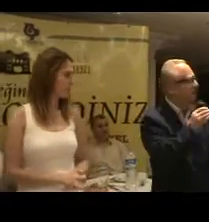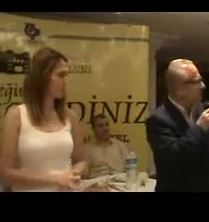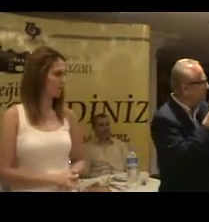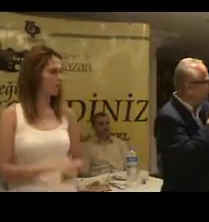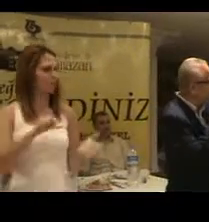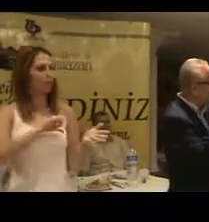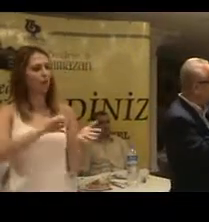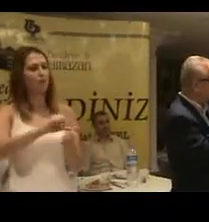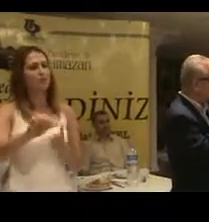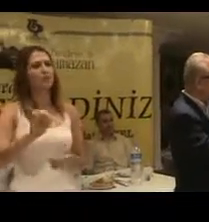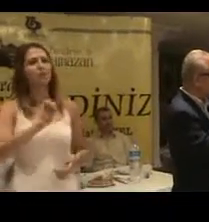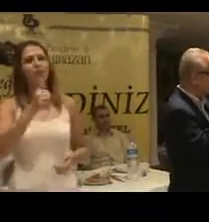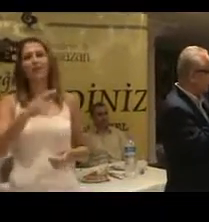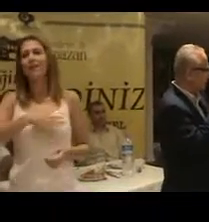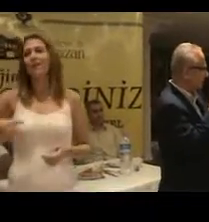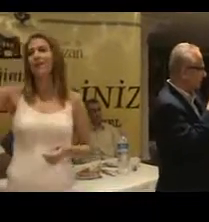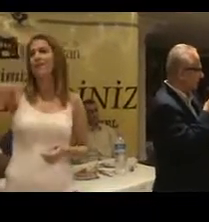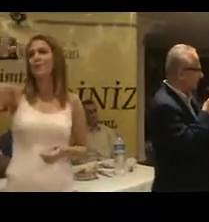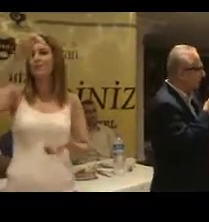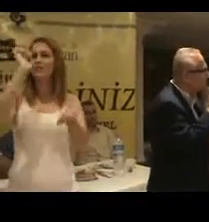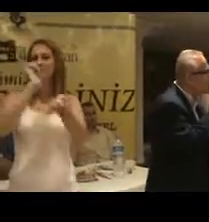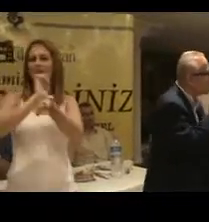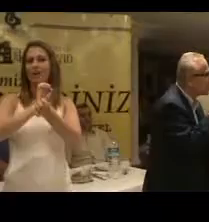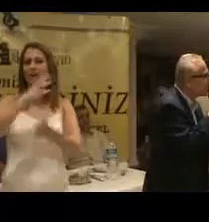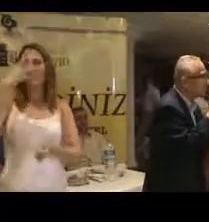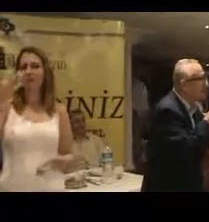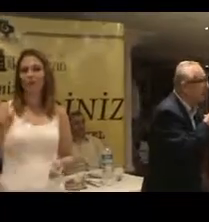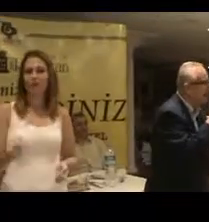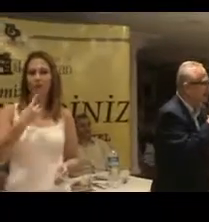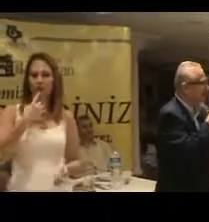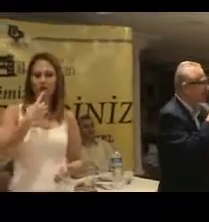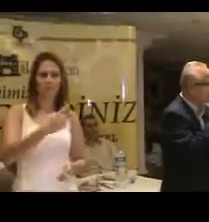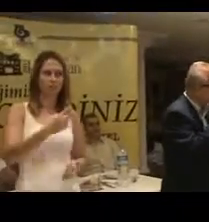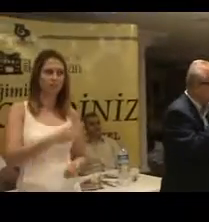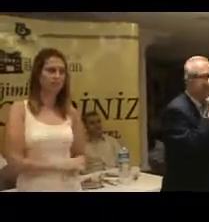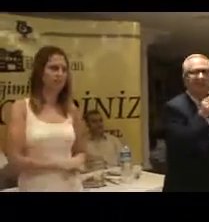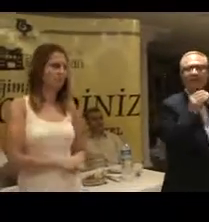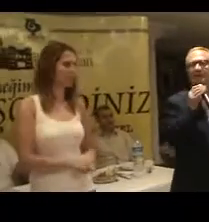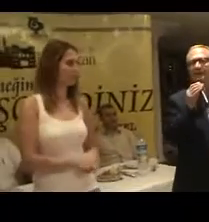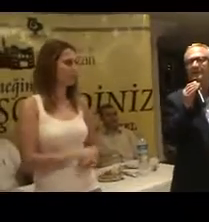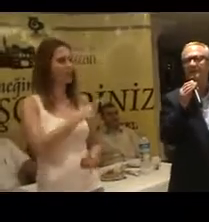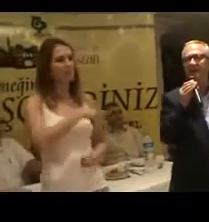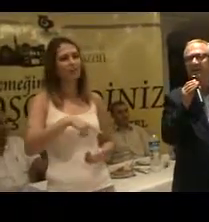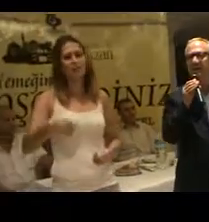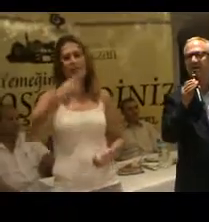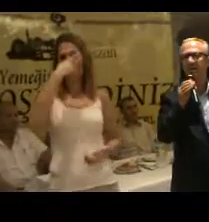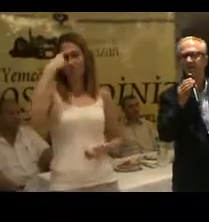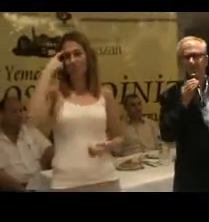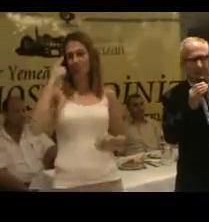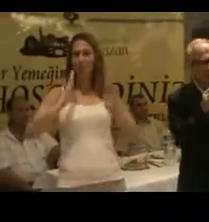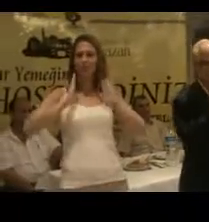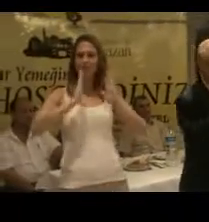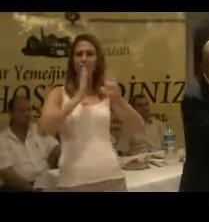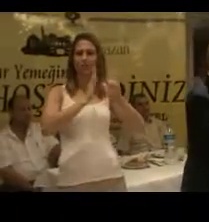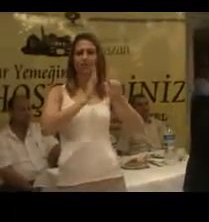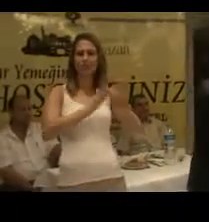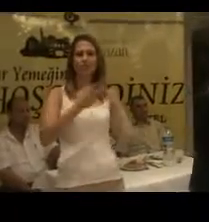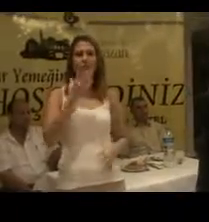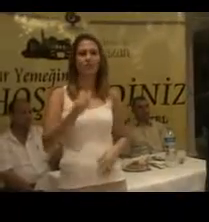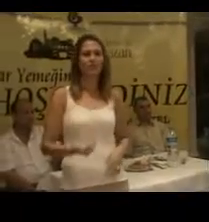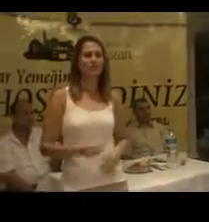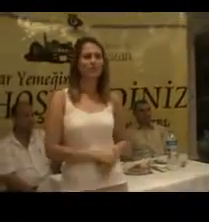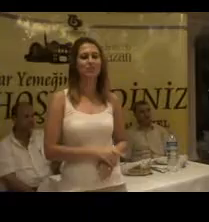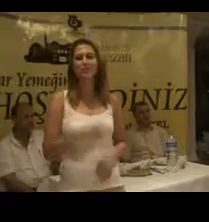Hepsinden önemlisi bir aile olduk. Bundan sonra da bu hep beraber hep bu şekilde devam edecek. Biz hazırız. Sizler de